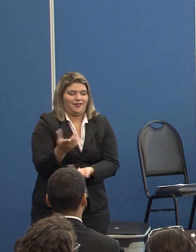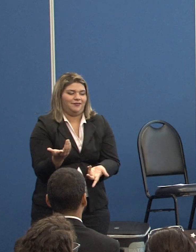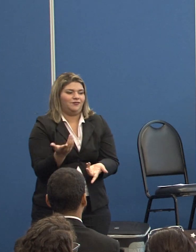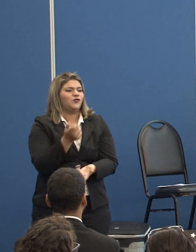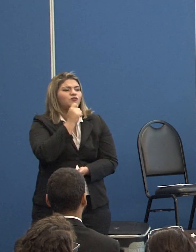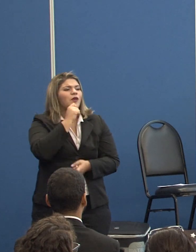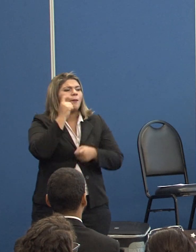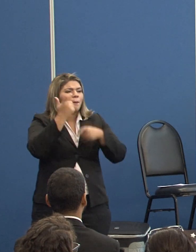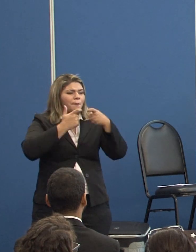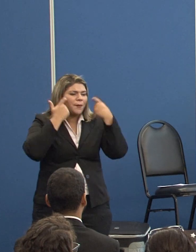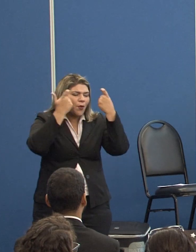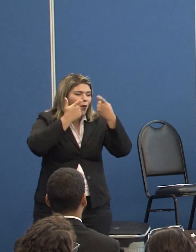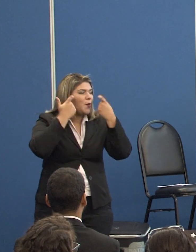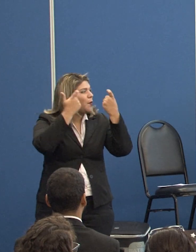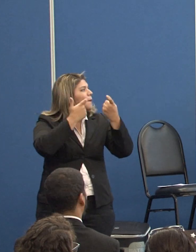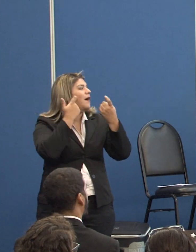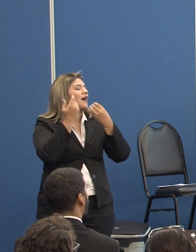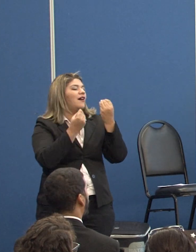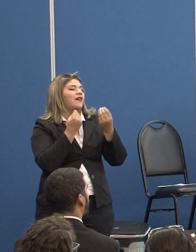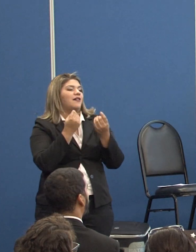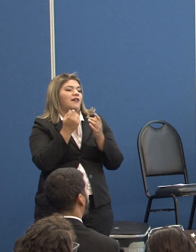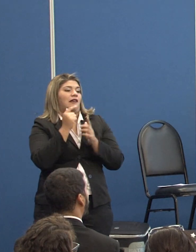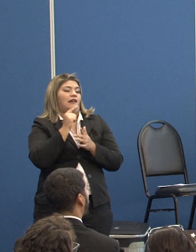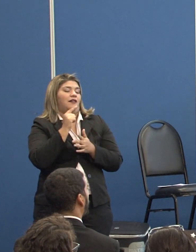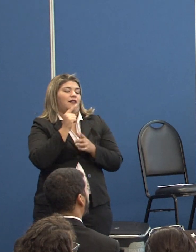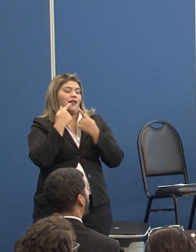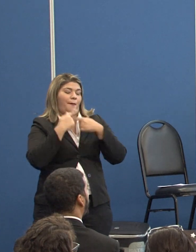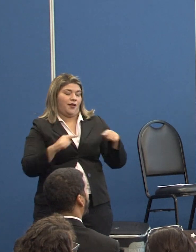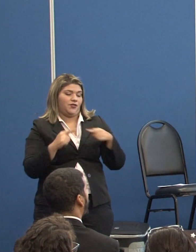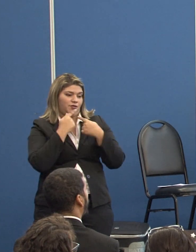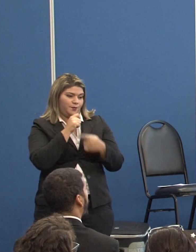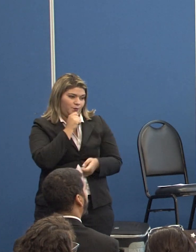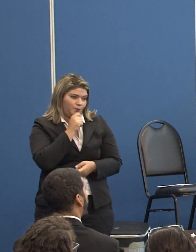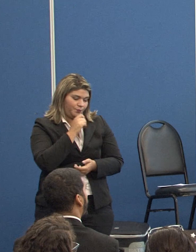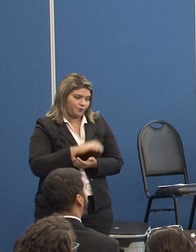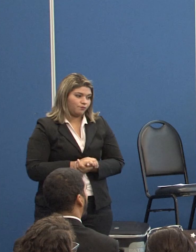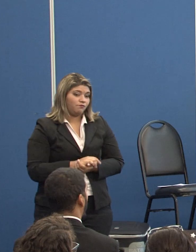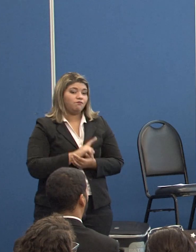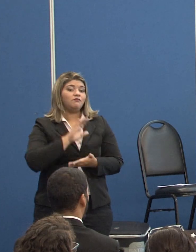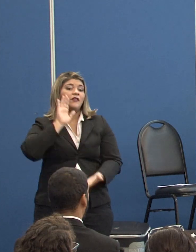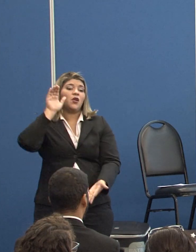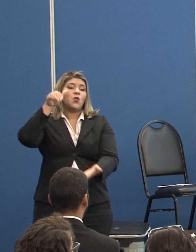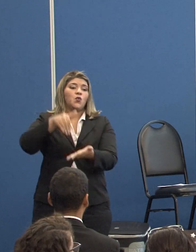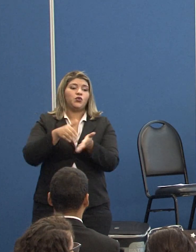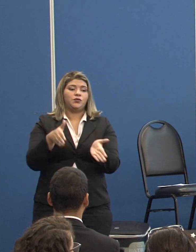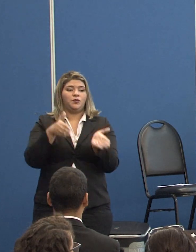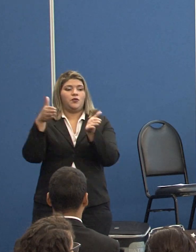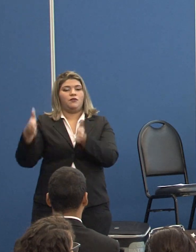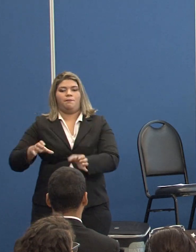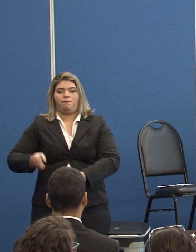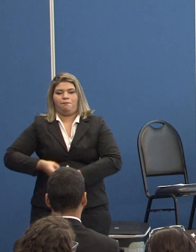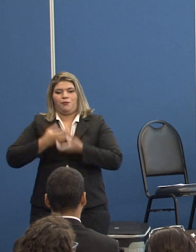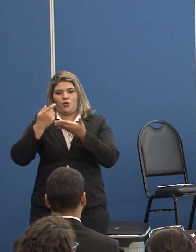o ensino baseado na gramática. E, por fim, a produção textual, que vai ser